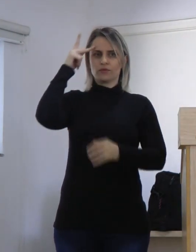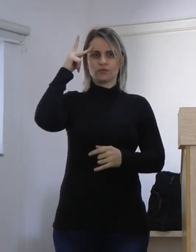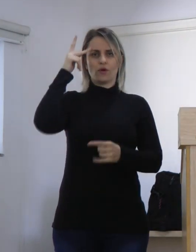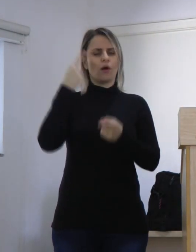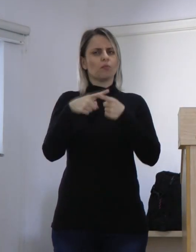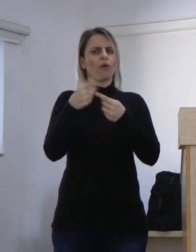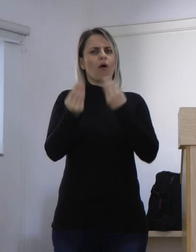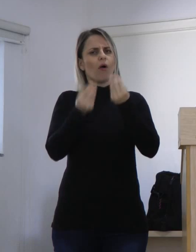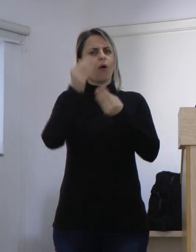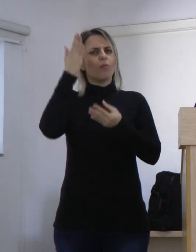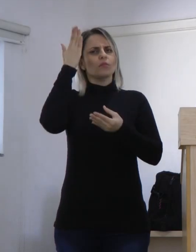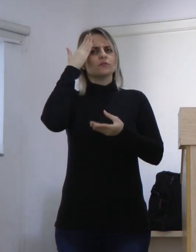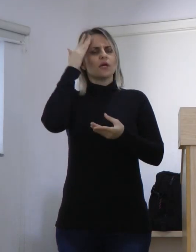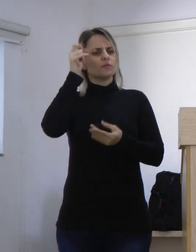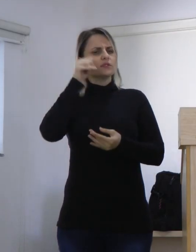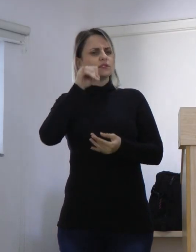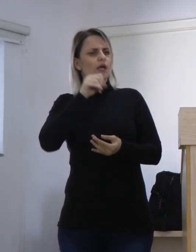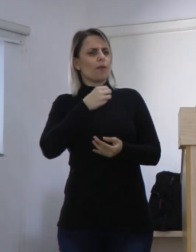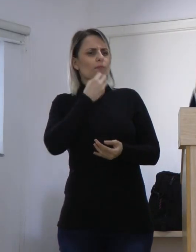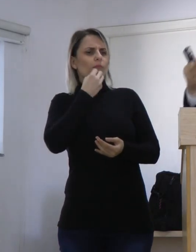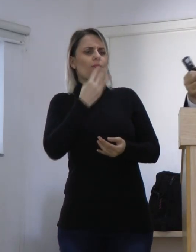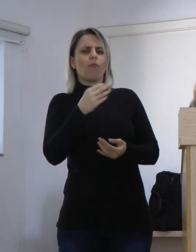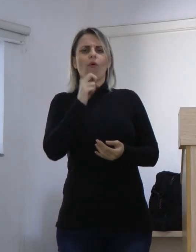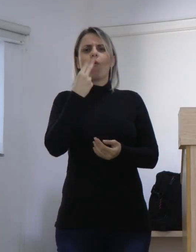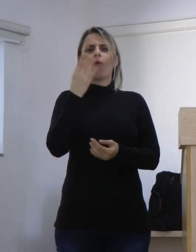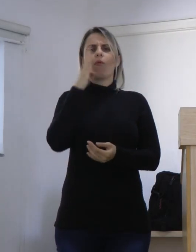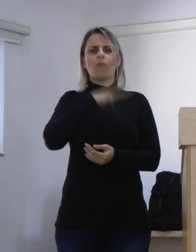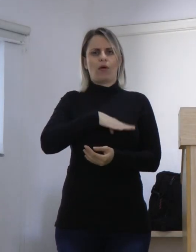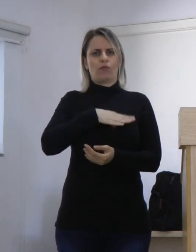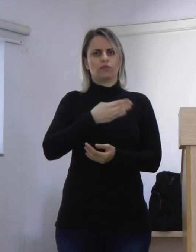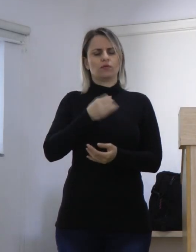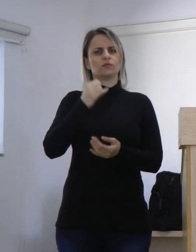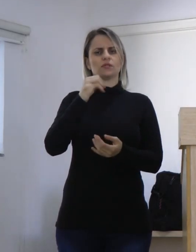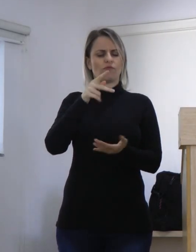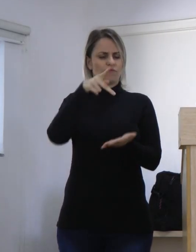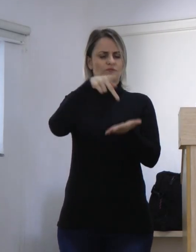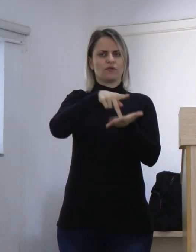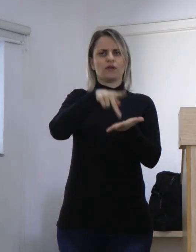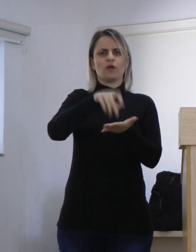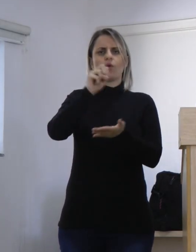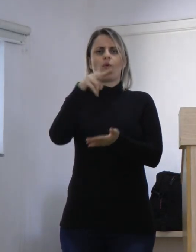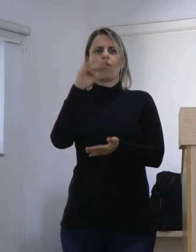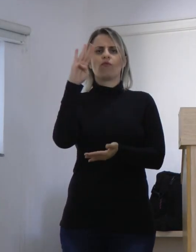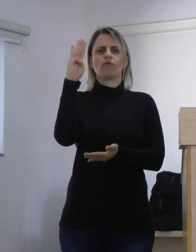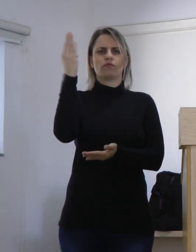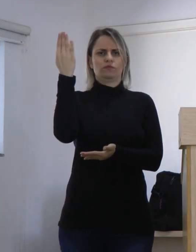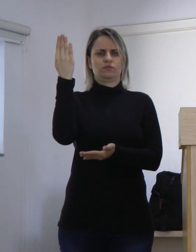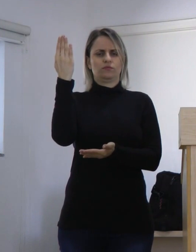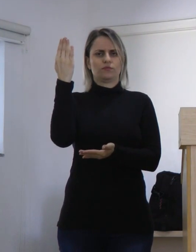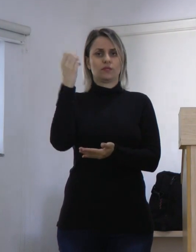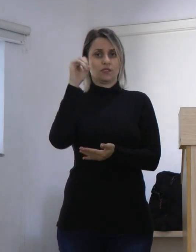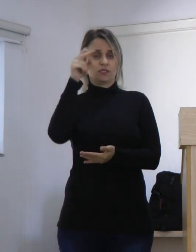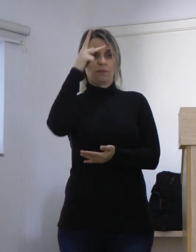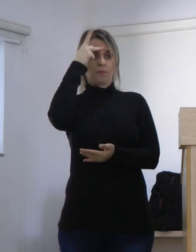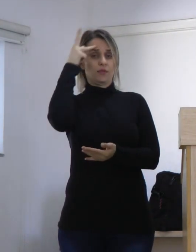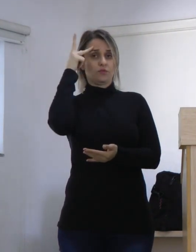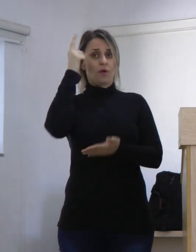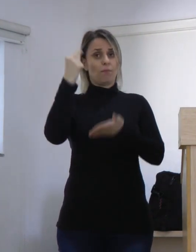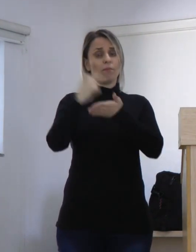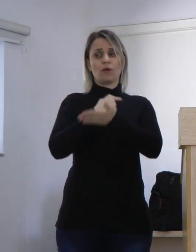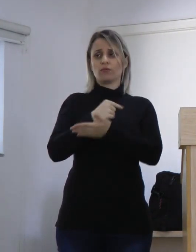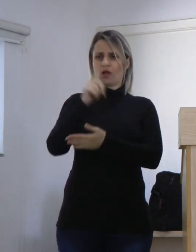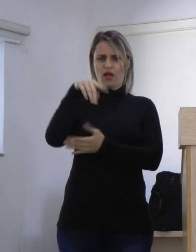má? Quando se trata de um verdadeiro ou de um falso profeta? Quando alguém me pergunta se sou espírita, eu digo que sou.